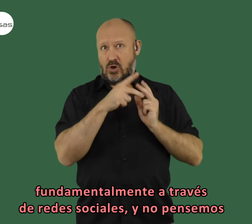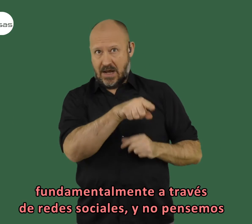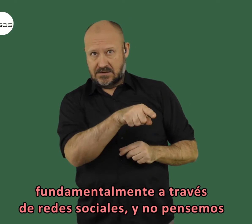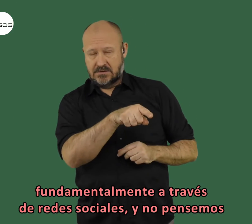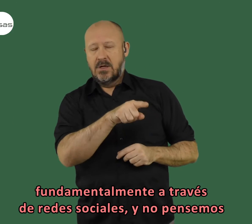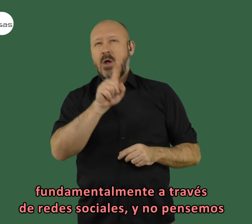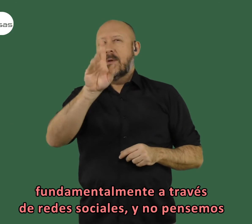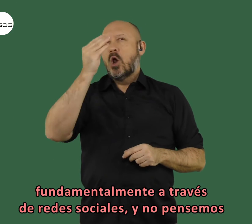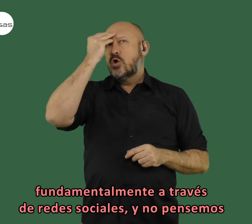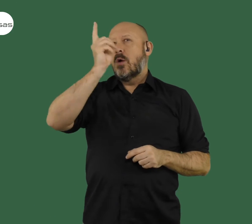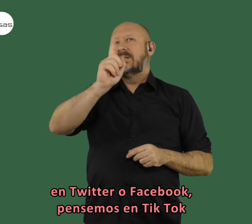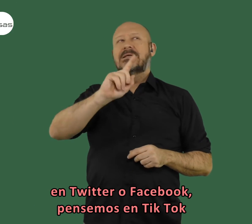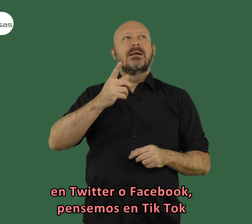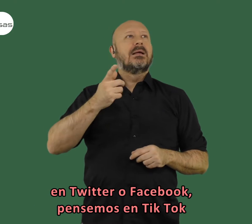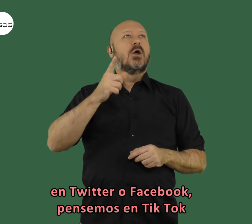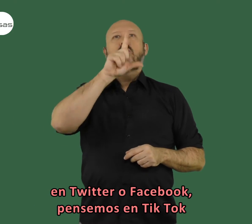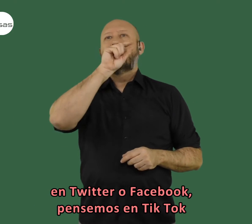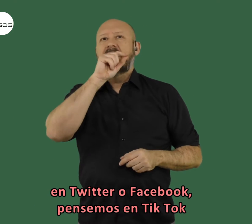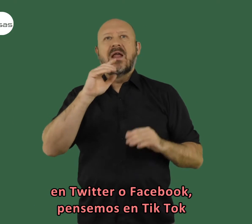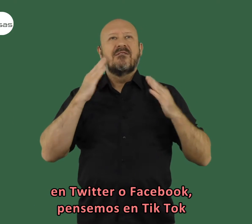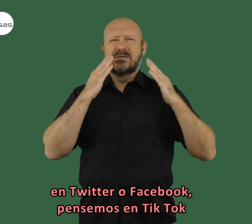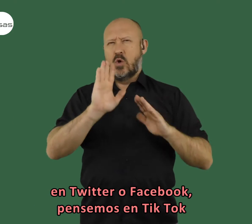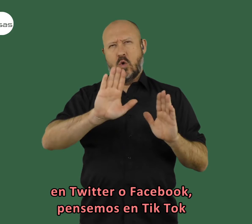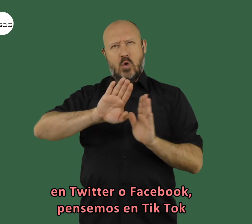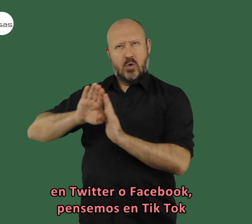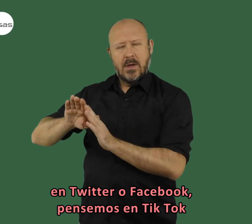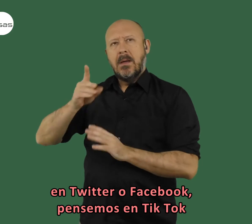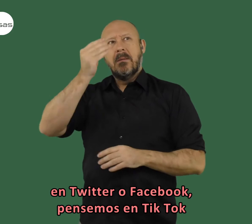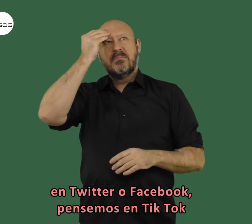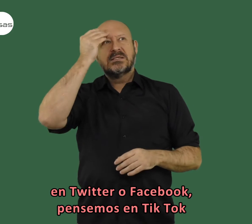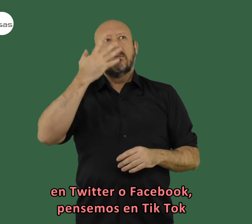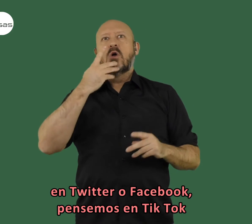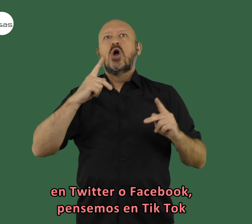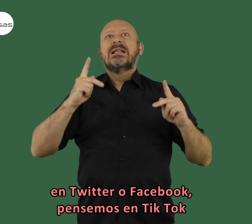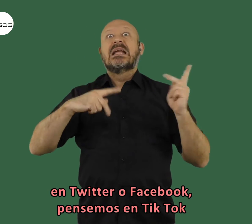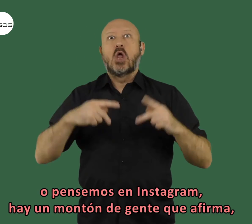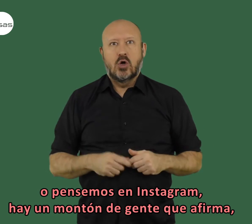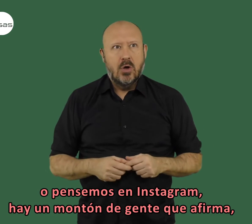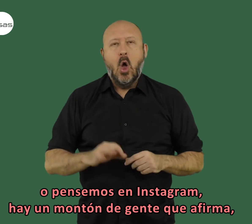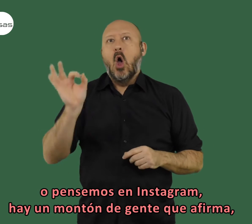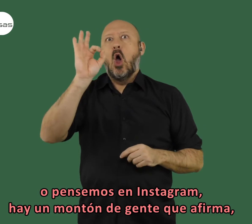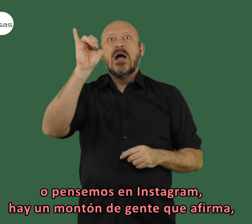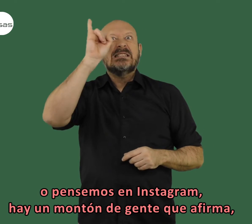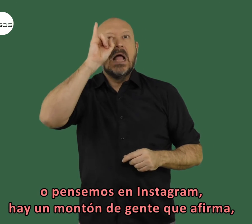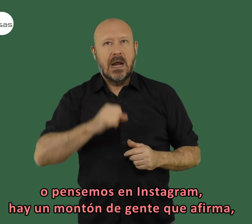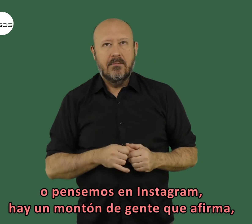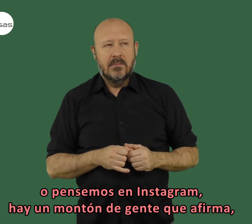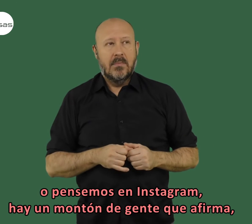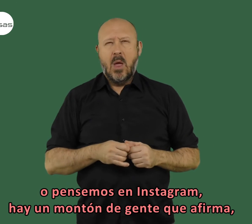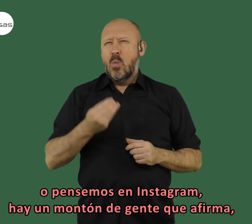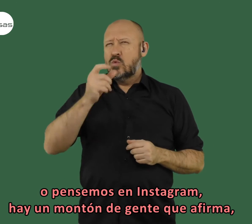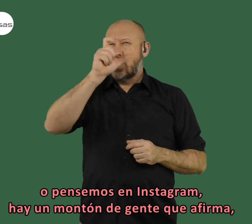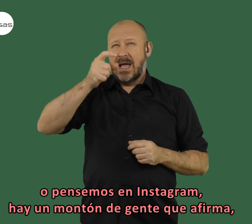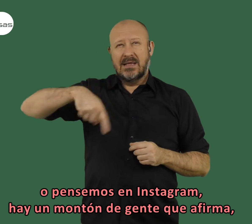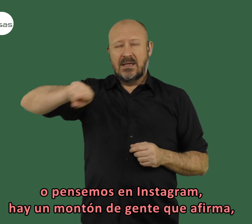redes sociales, y no pensemos en ya Twitter o Facebook, pensemos en TikTok o pensemos en Instagram. O sea, hay un montón